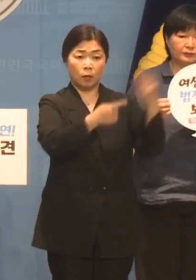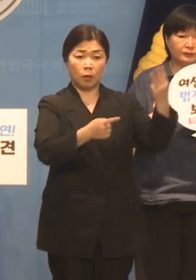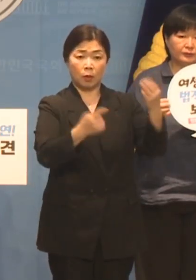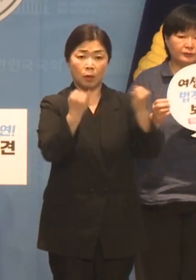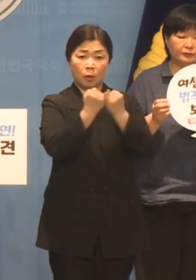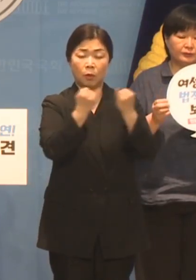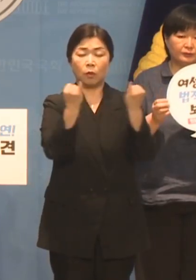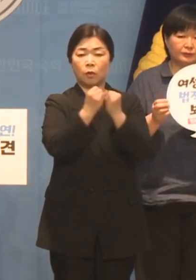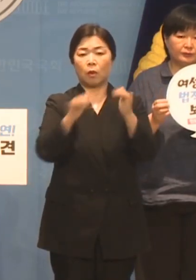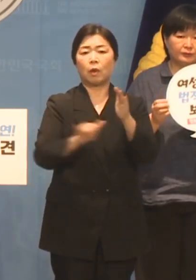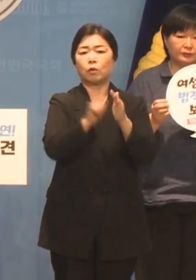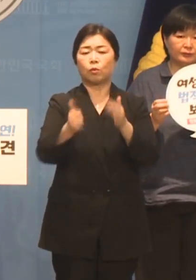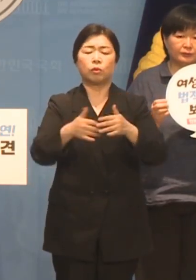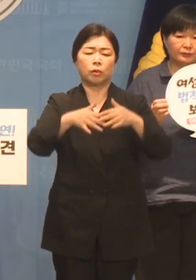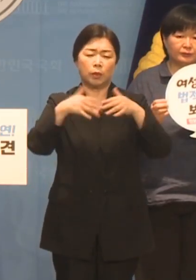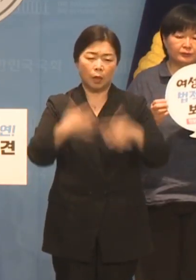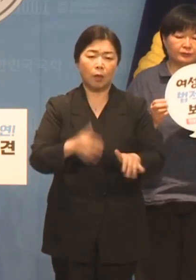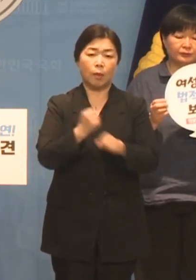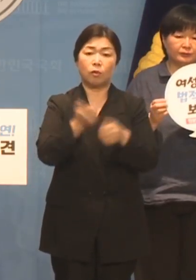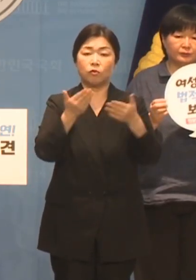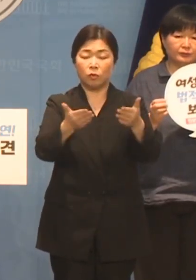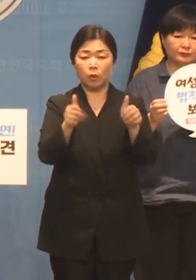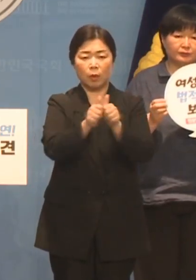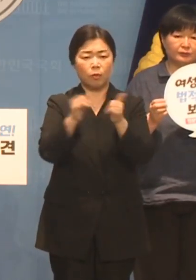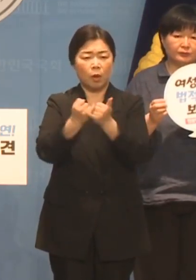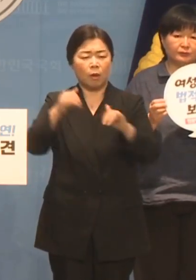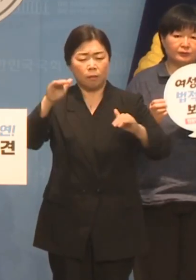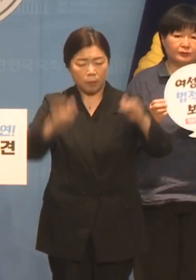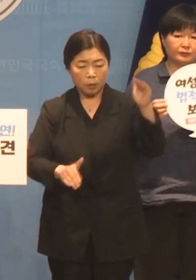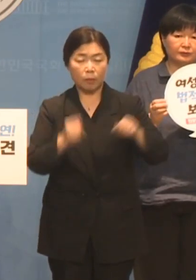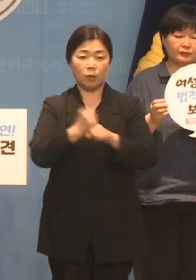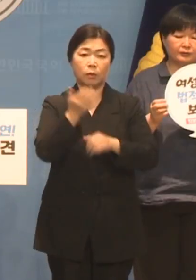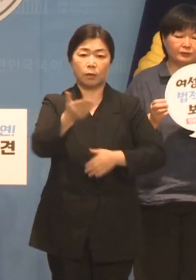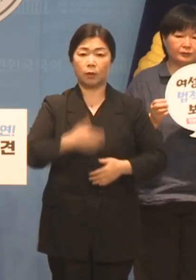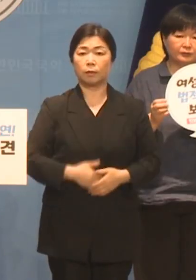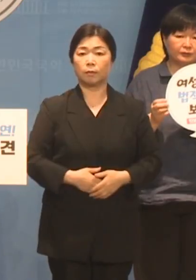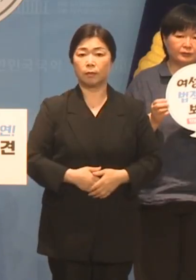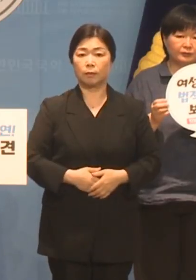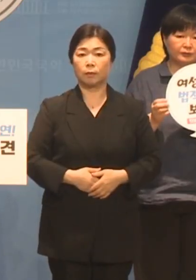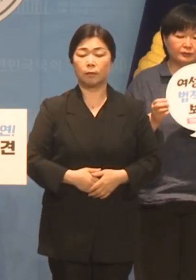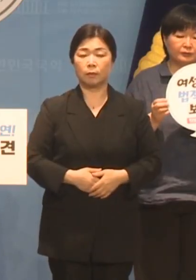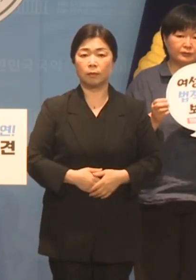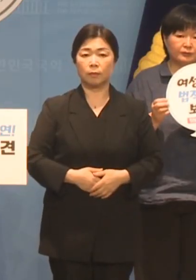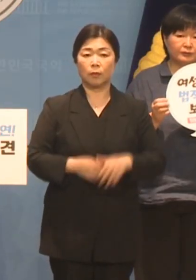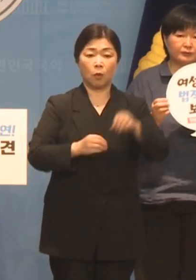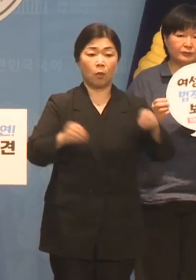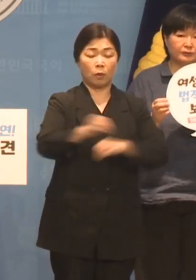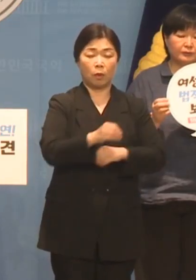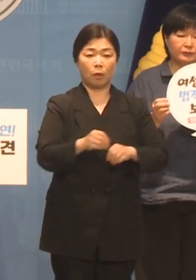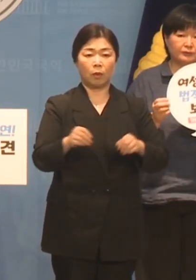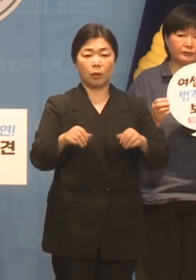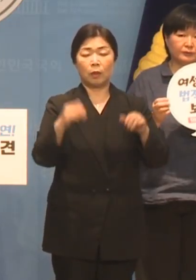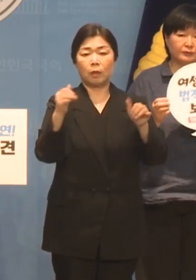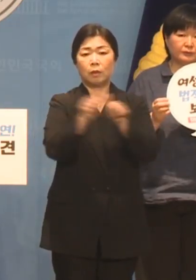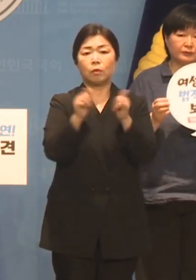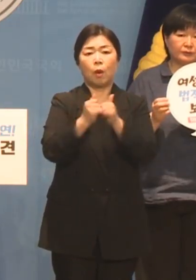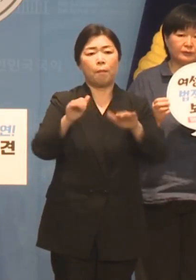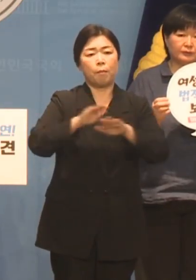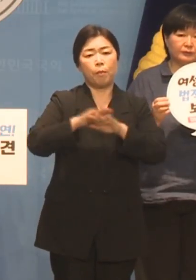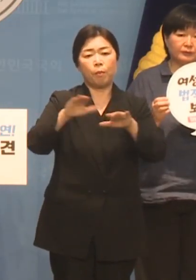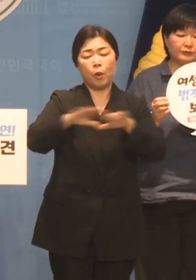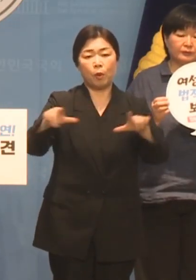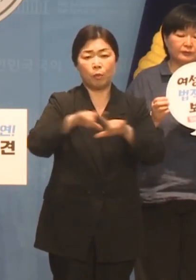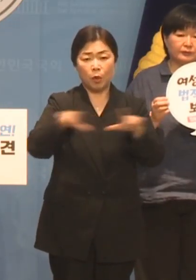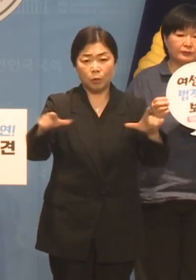약화 정책은 우리 사회 성평등 지수를 낮추었습니다. 여성가족부를 성평등 정책 총괄부서인 성평등부로